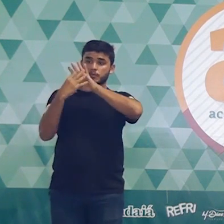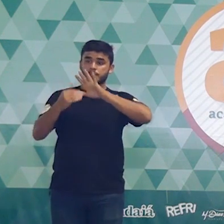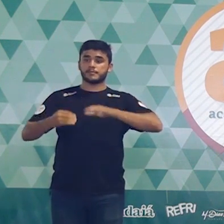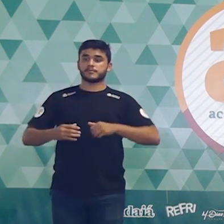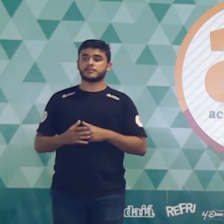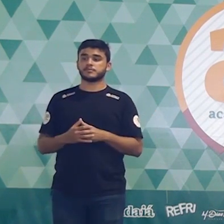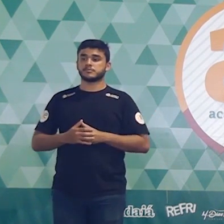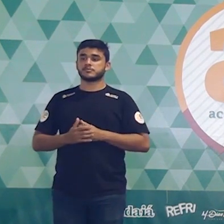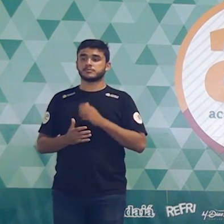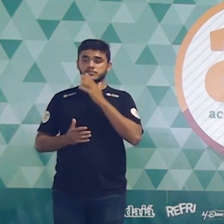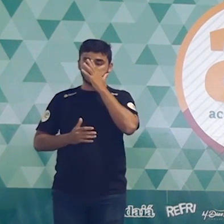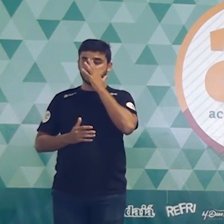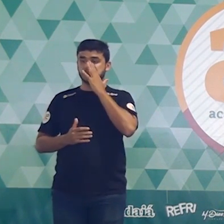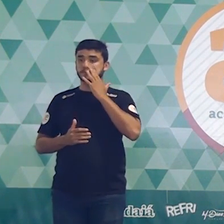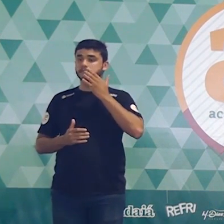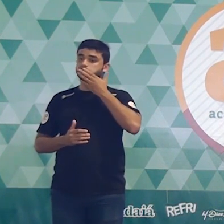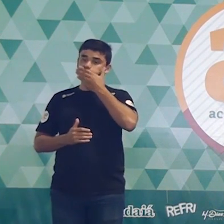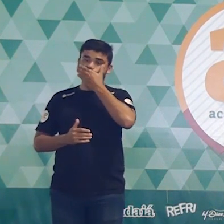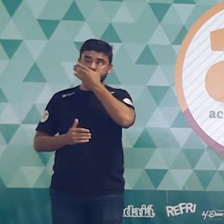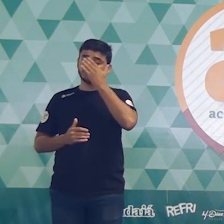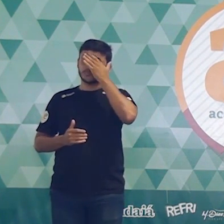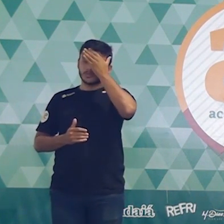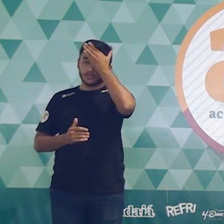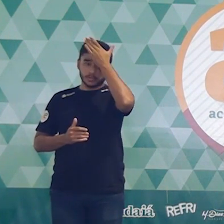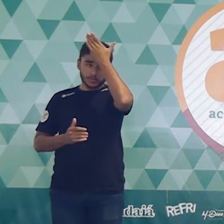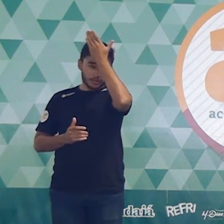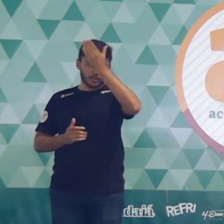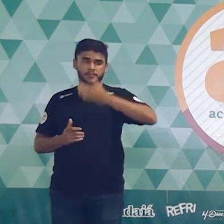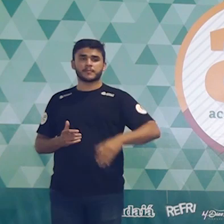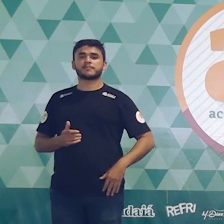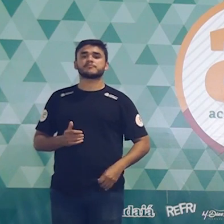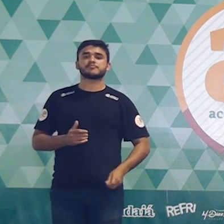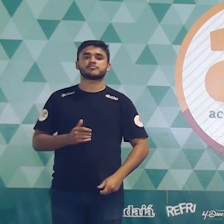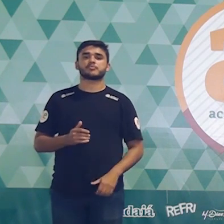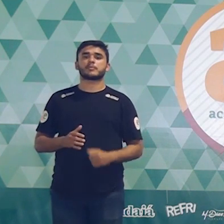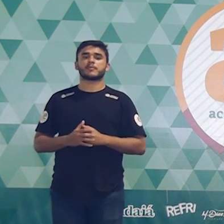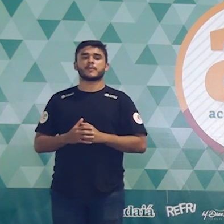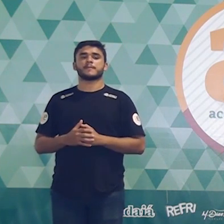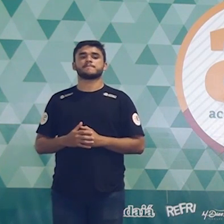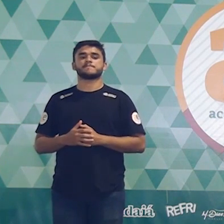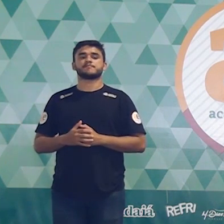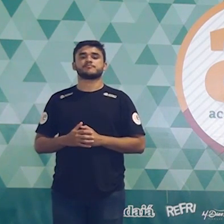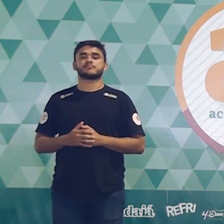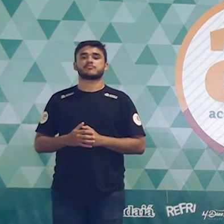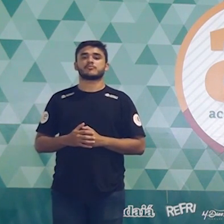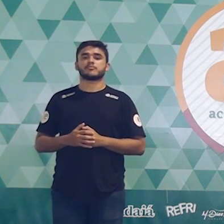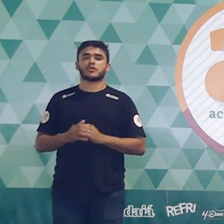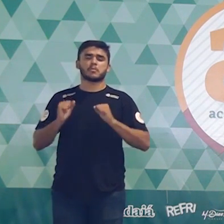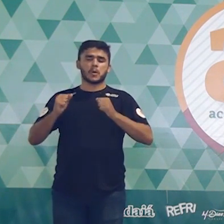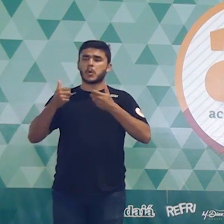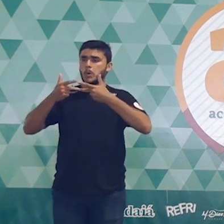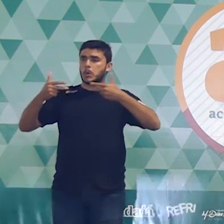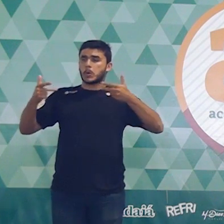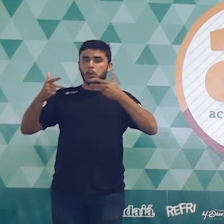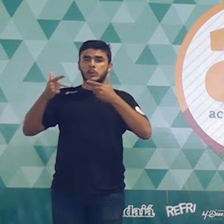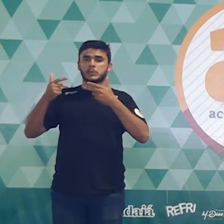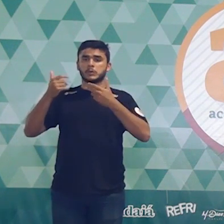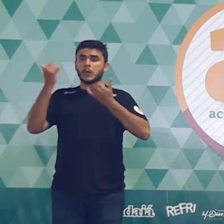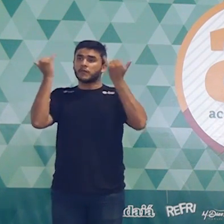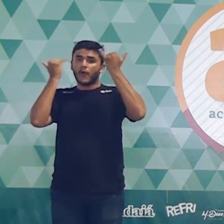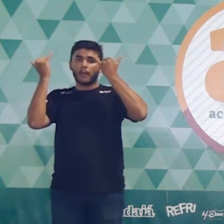botar agora detalhamento. Entre parênteses do detalhamento você coloca informações adicionais,